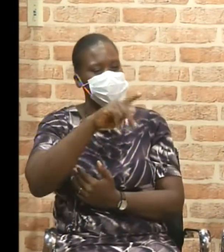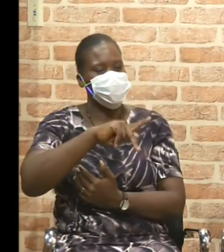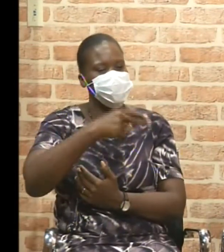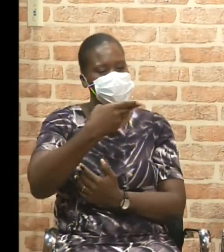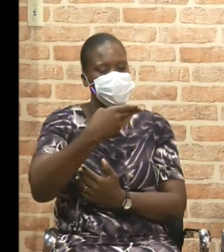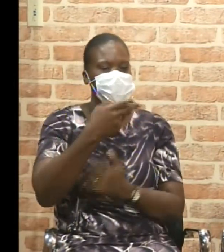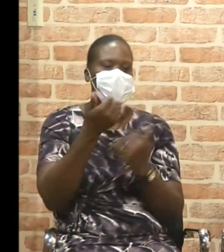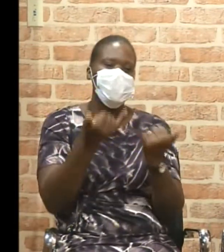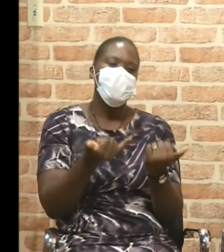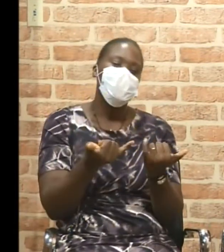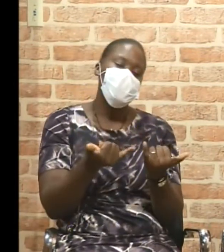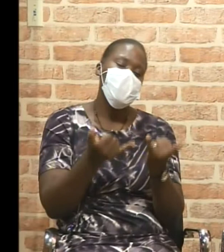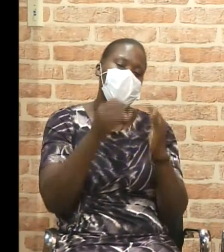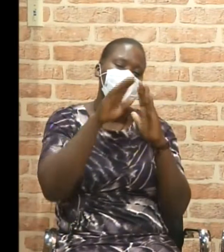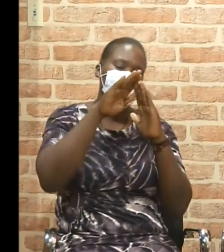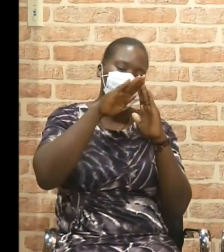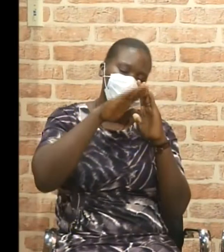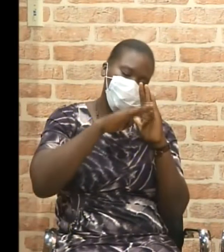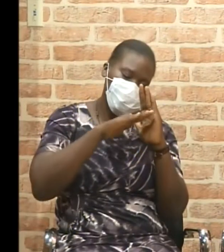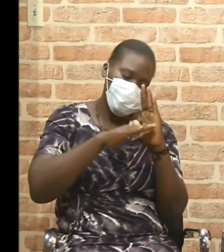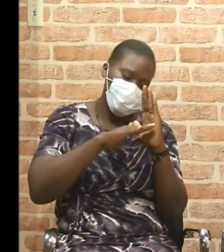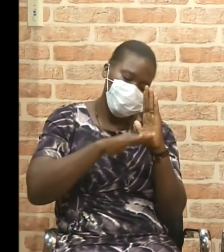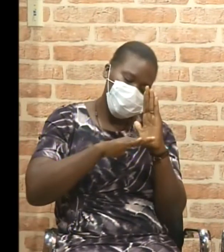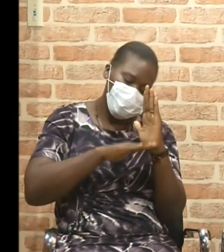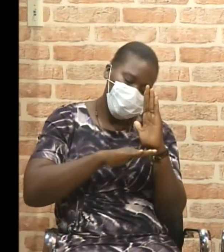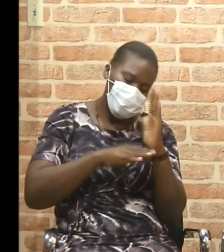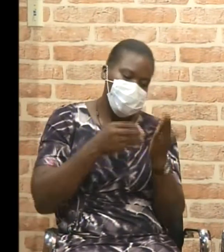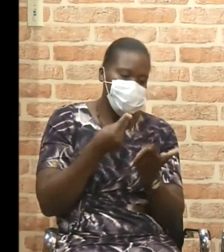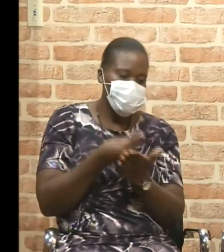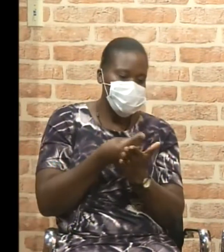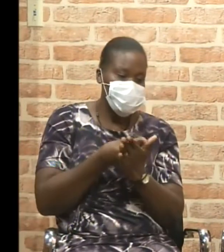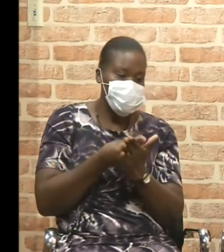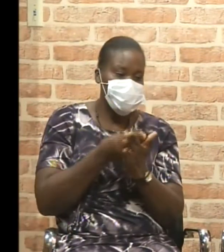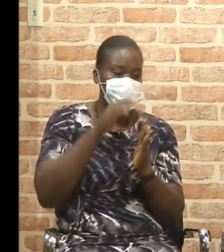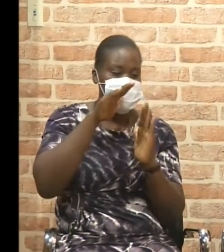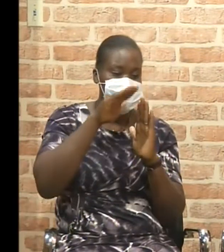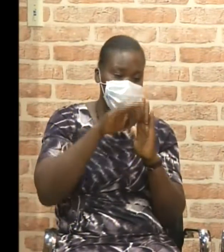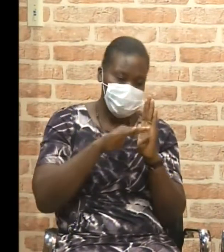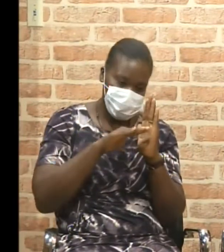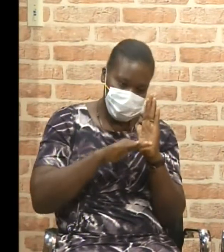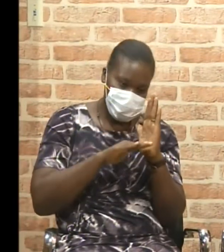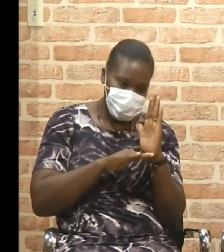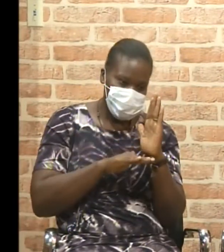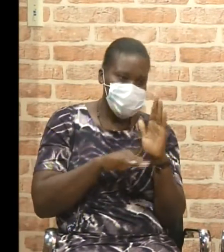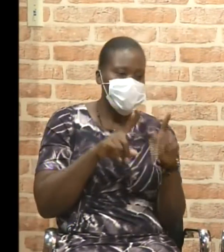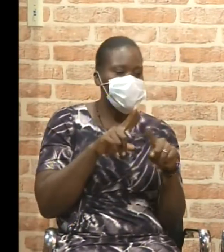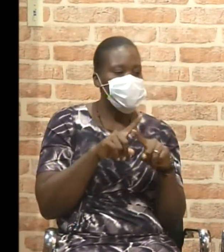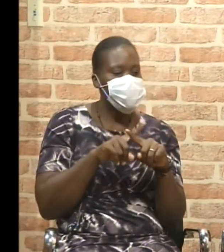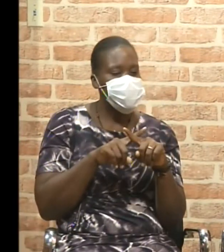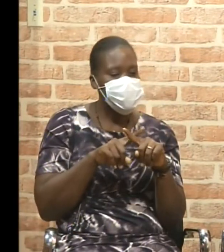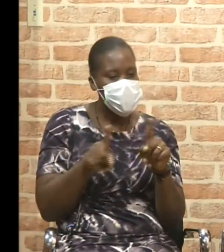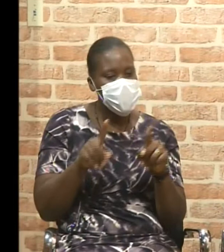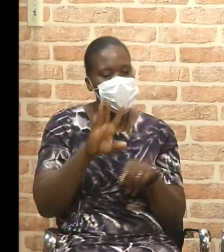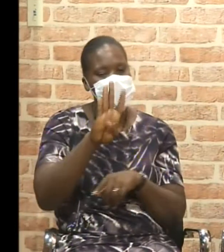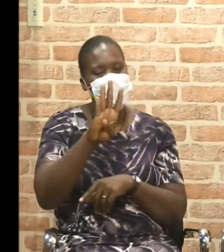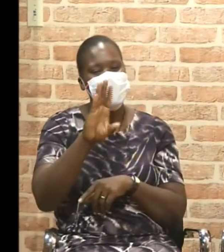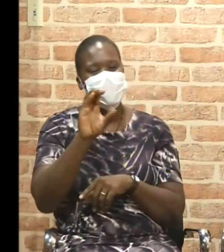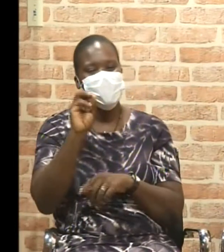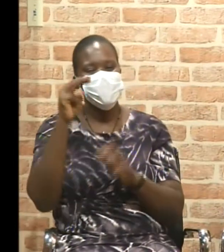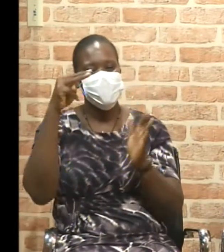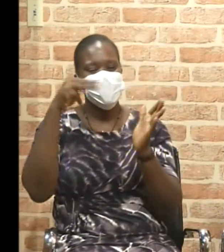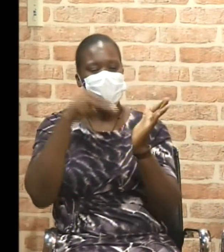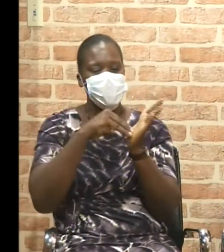baisse, avec dernier et budget rectificatif, là, mais c'est un budget à près de 40 millions de